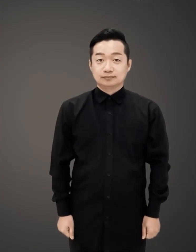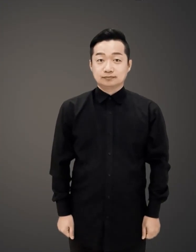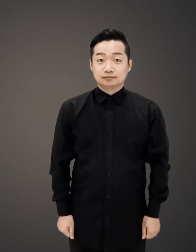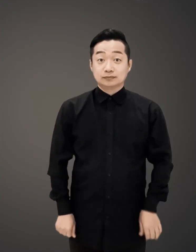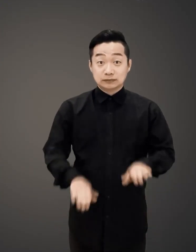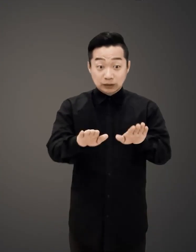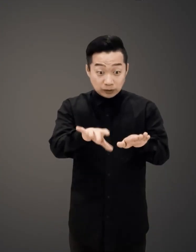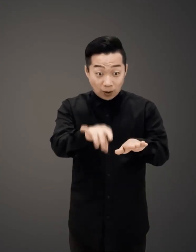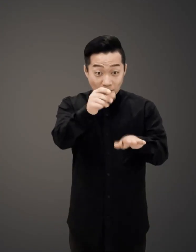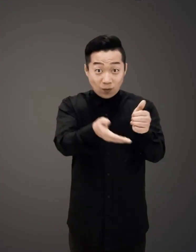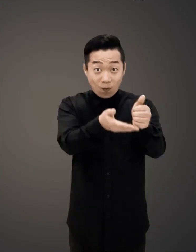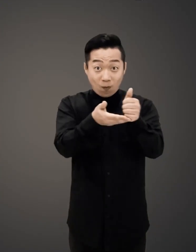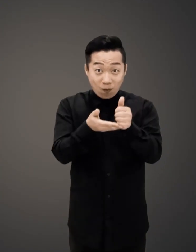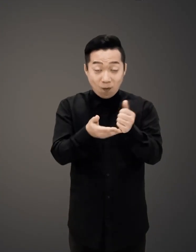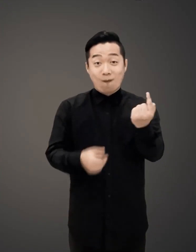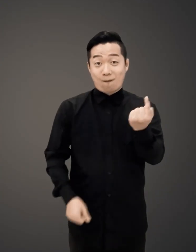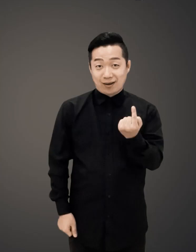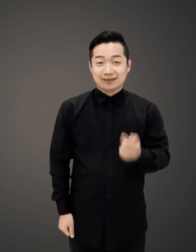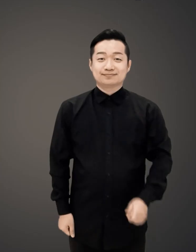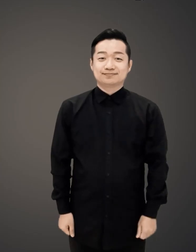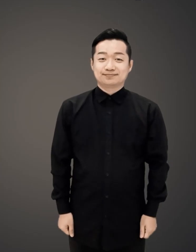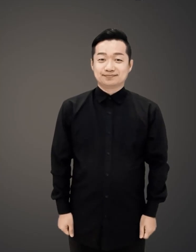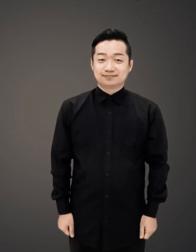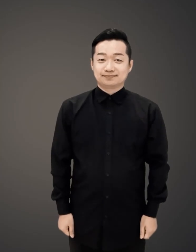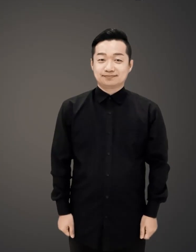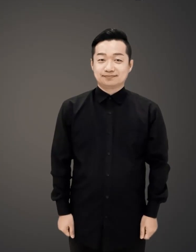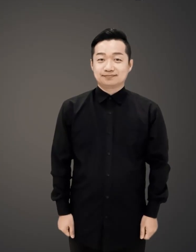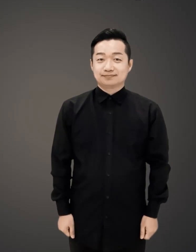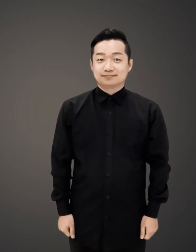드디어 첫 번째 손님이 찾아왔어요.